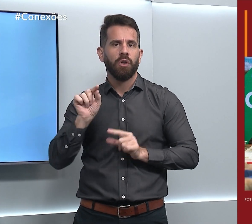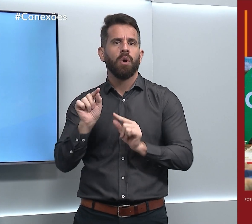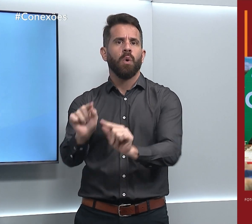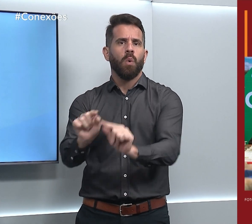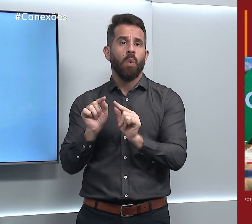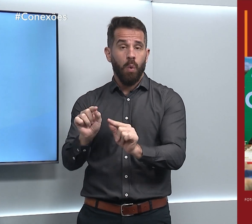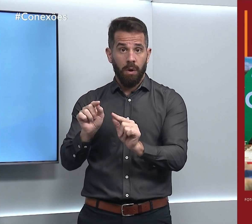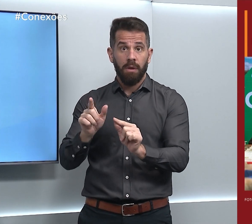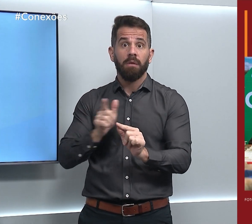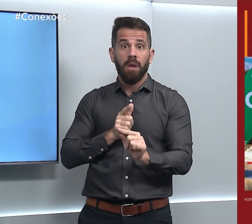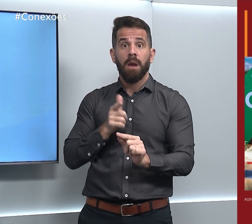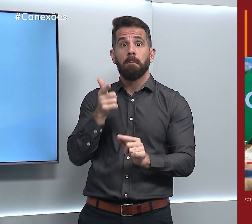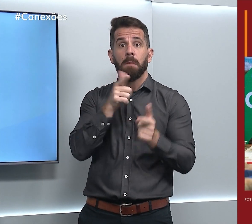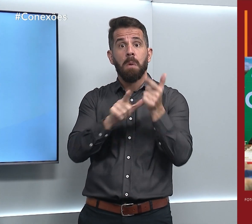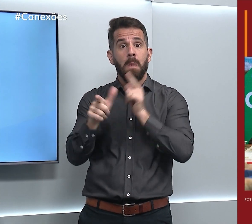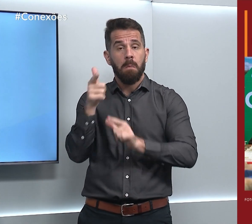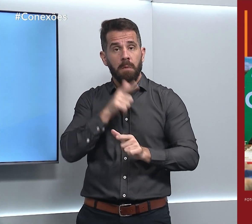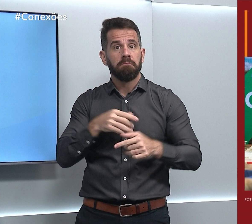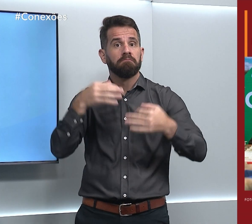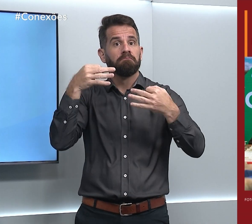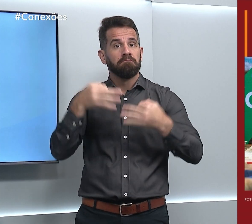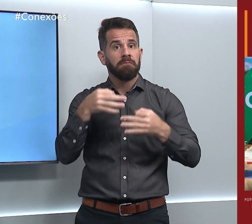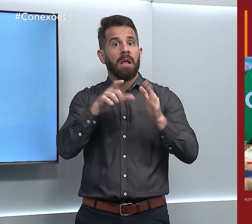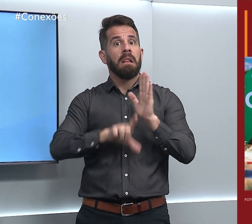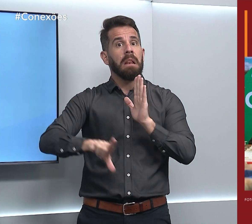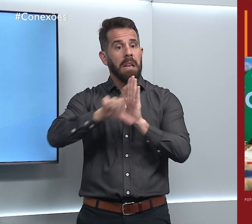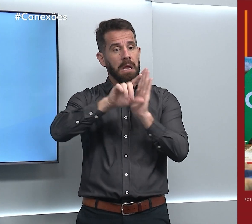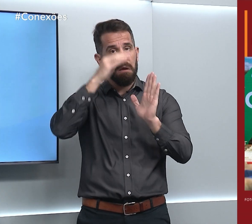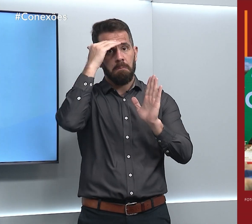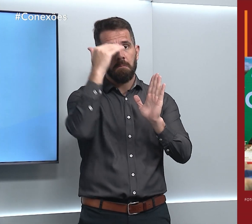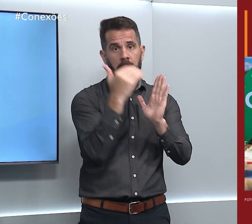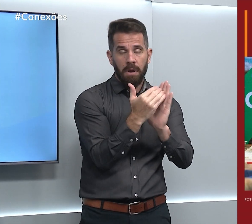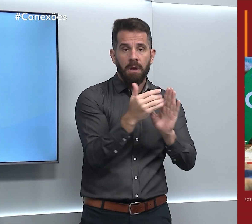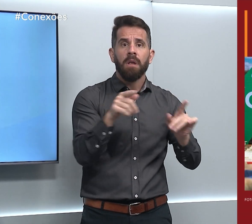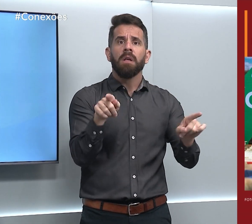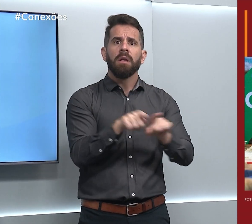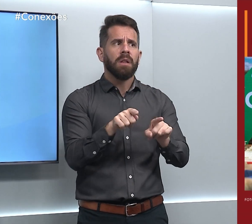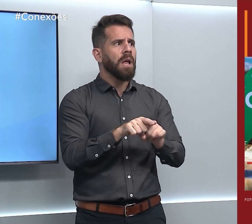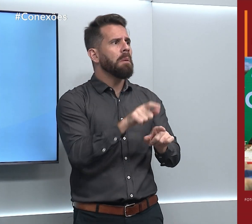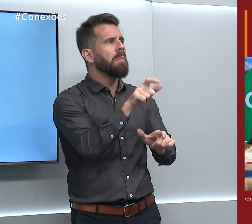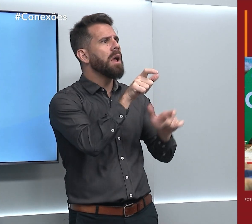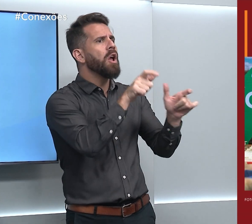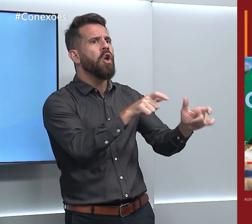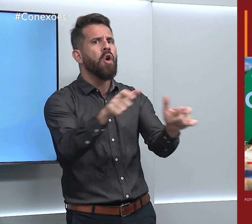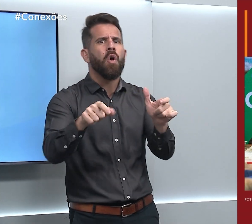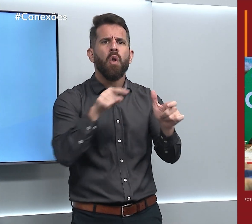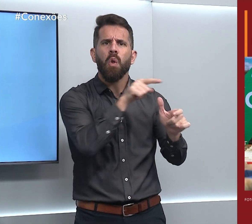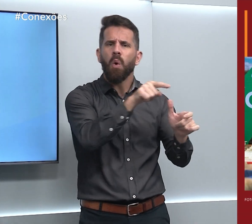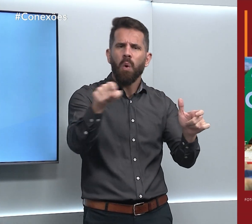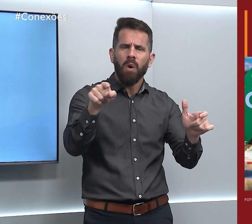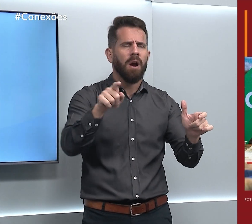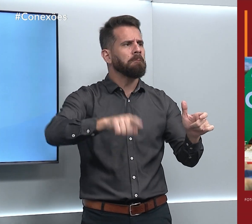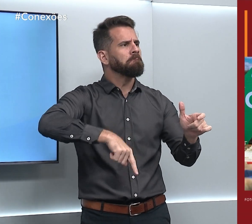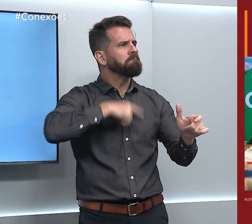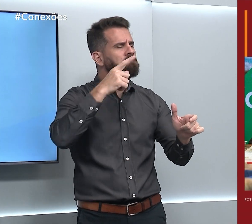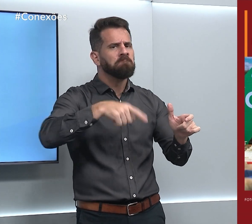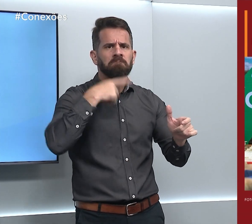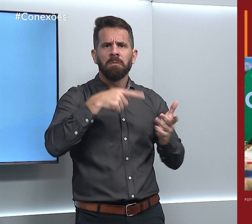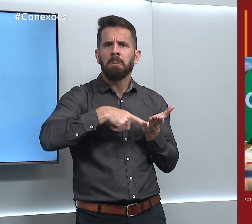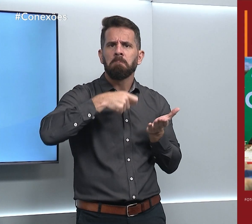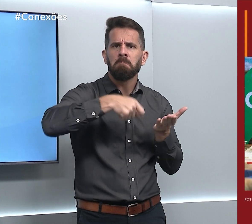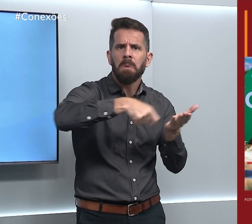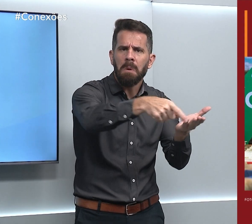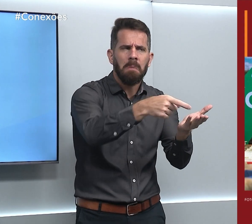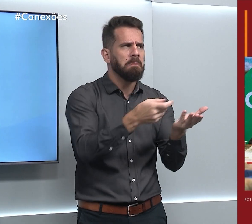de terras, além das formas tradicionais, que são a desapropriação de áreas improdutivas e também